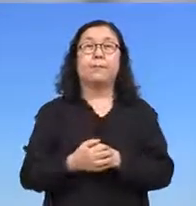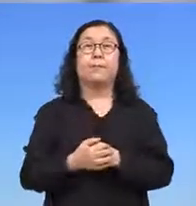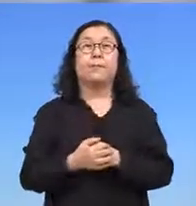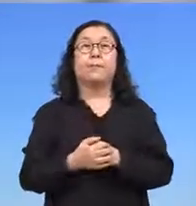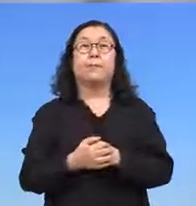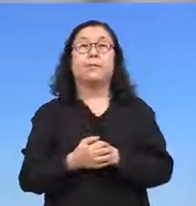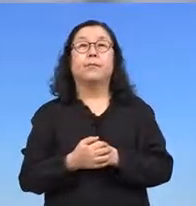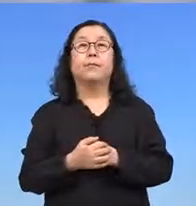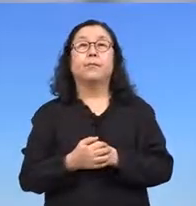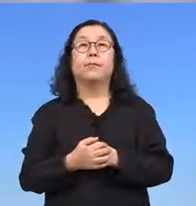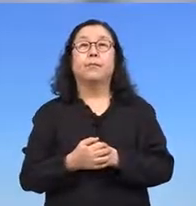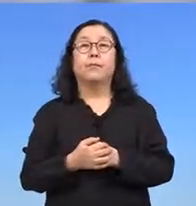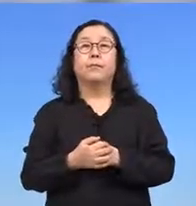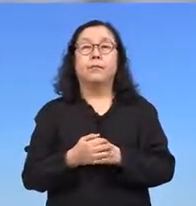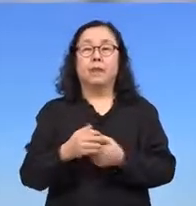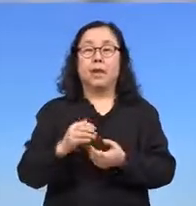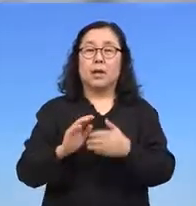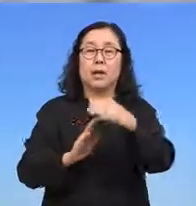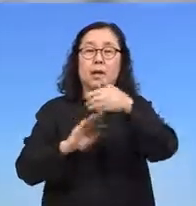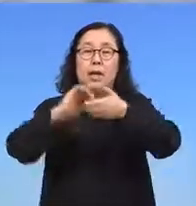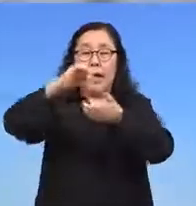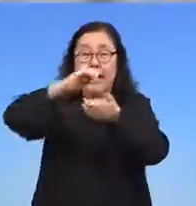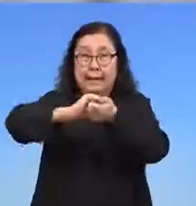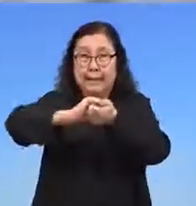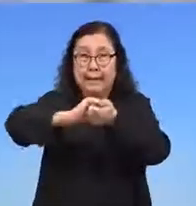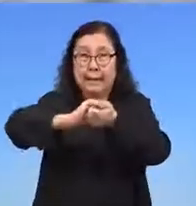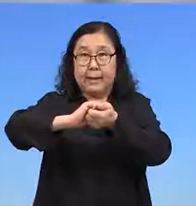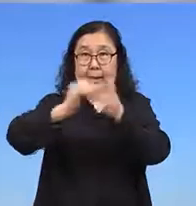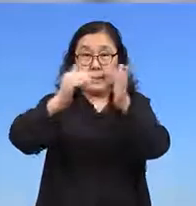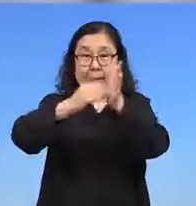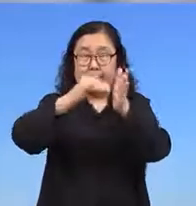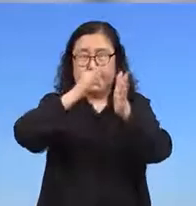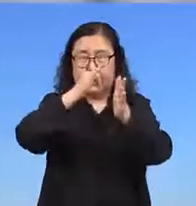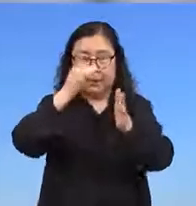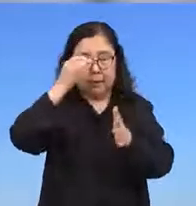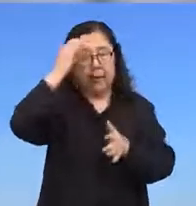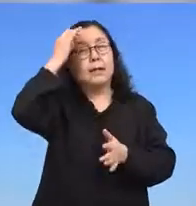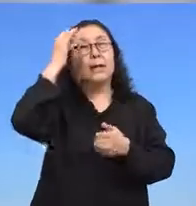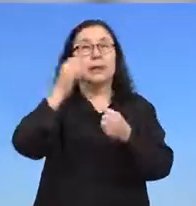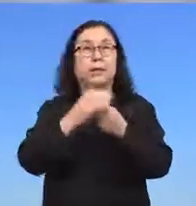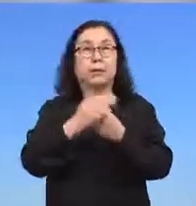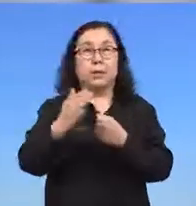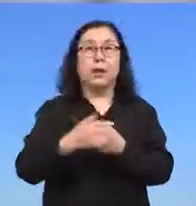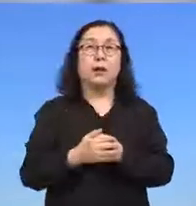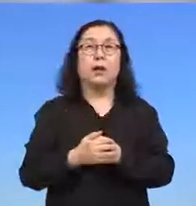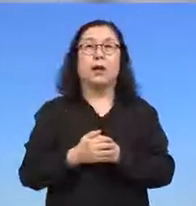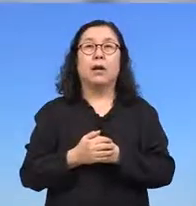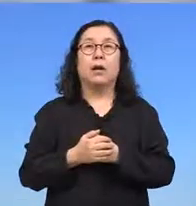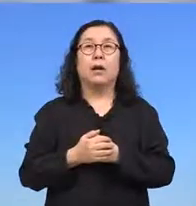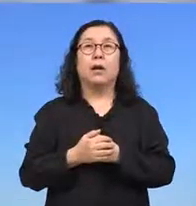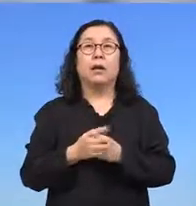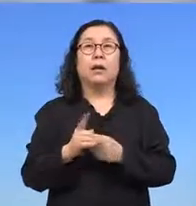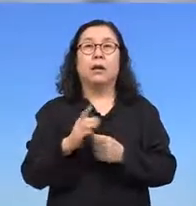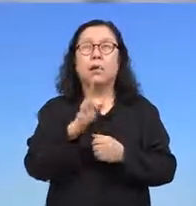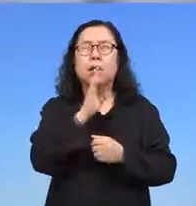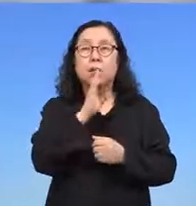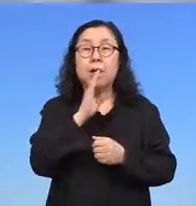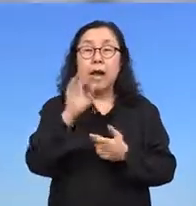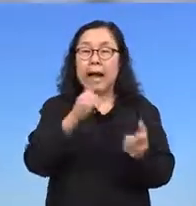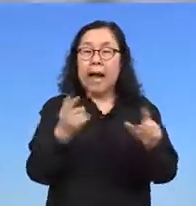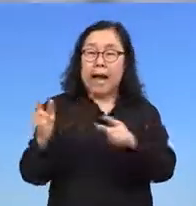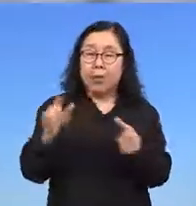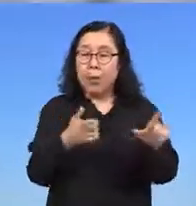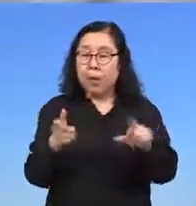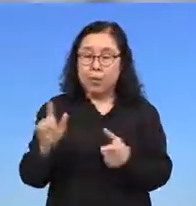표현합니다. 왜? 이게 유한하다는 걸 내가 깨달았기 때문입니다. 그랬더니요, 진짜